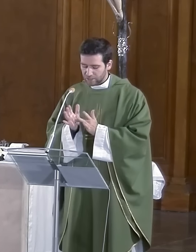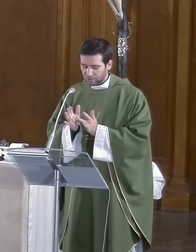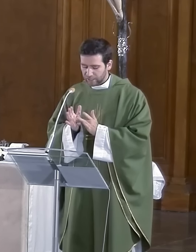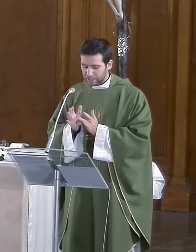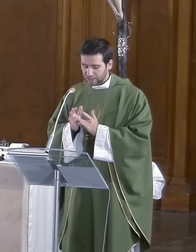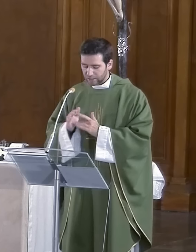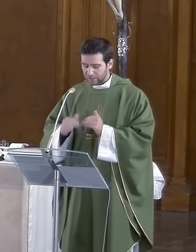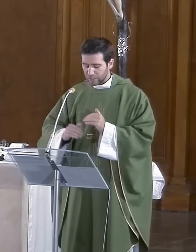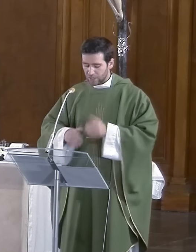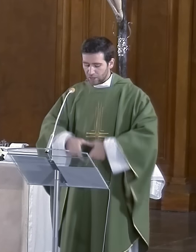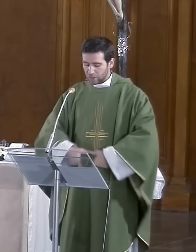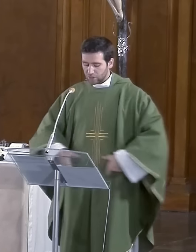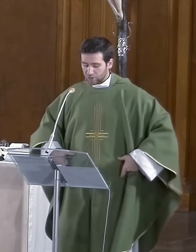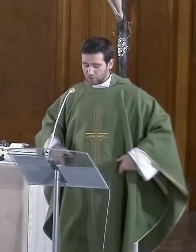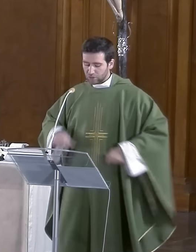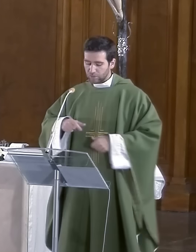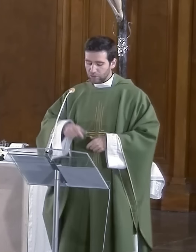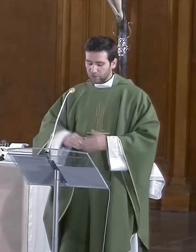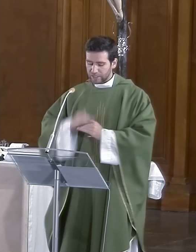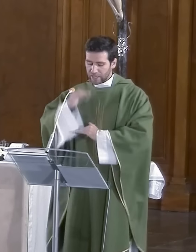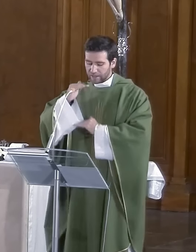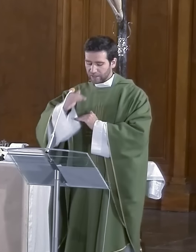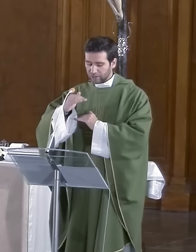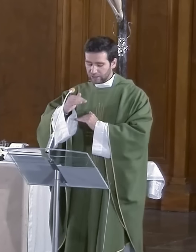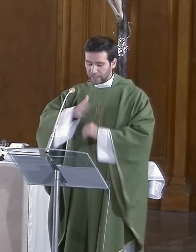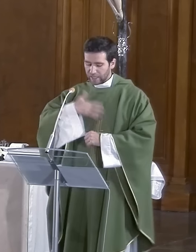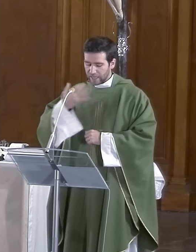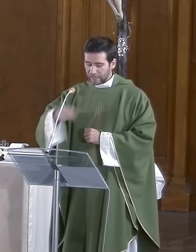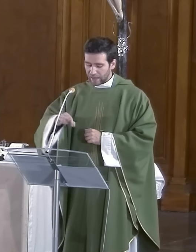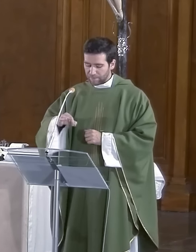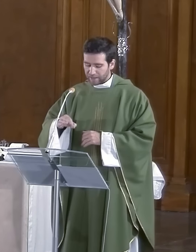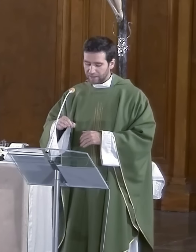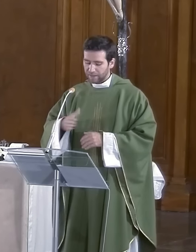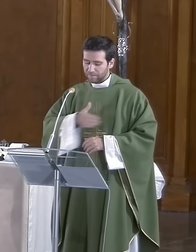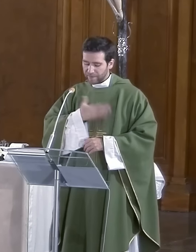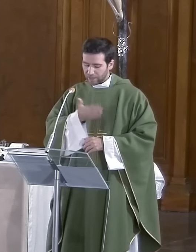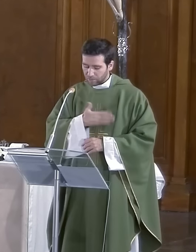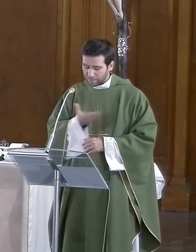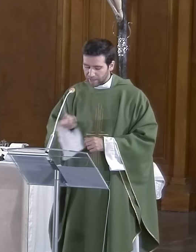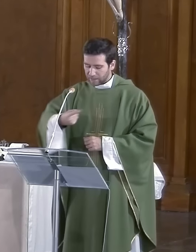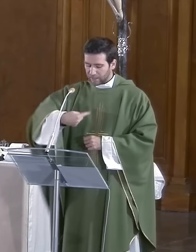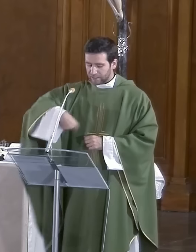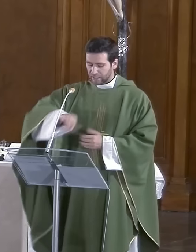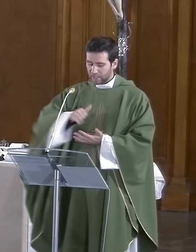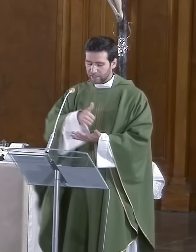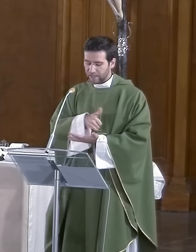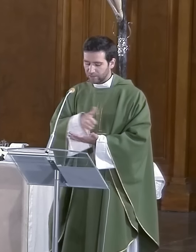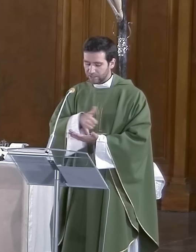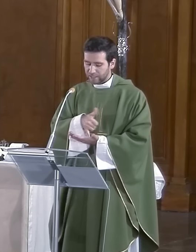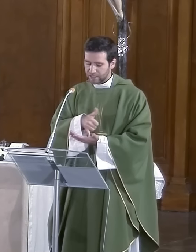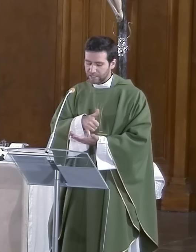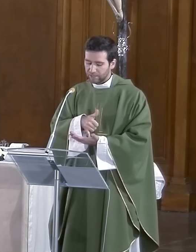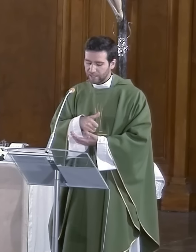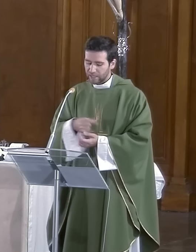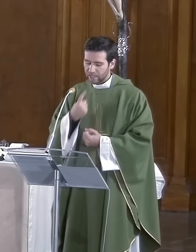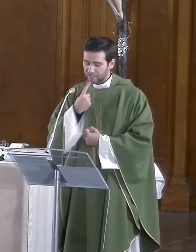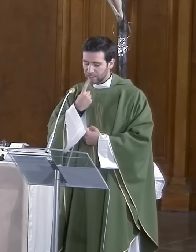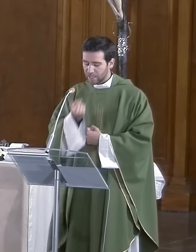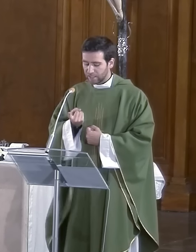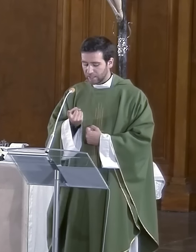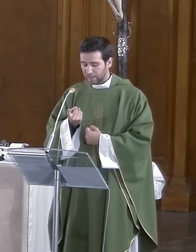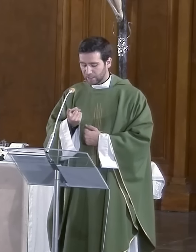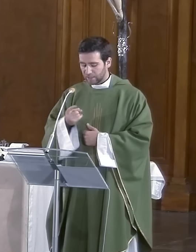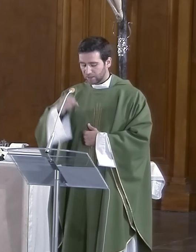a Jesucristo, sumo sacerdote, capaz de compadecerse de nuestras